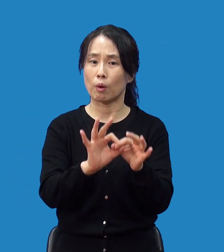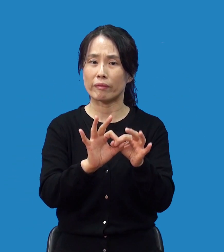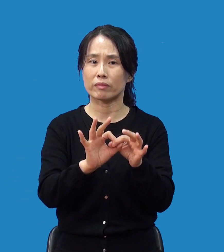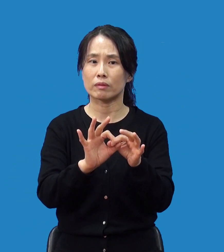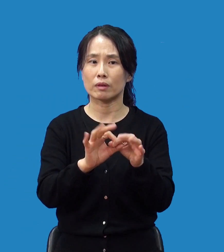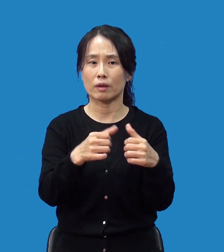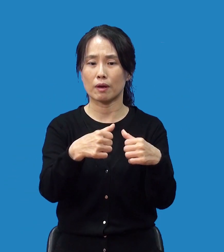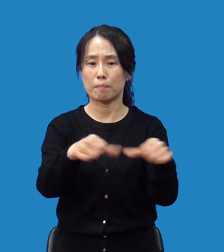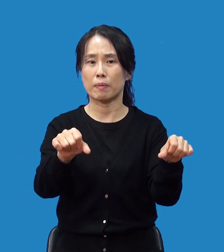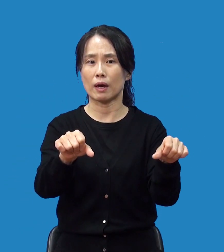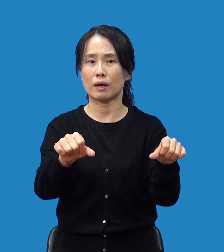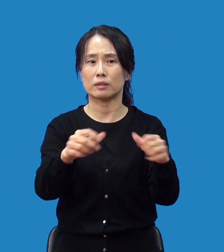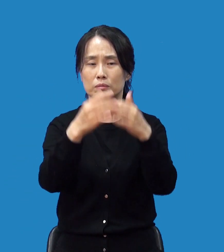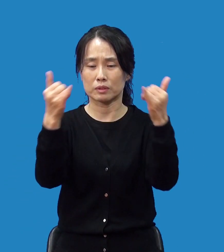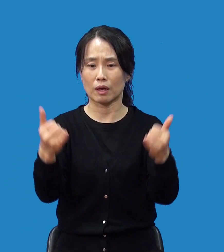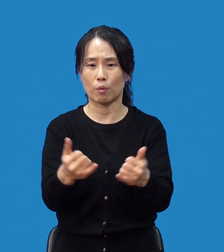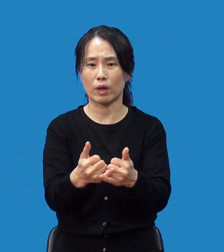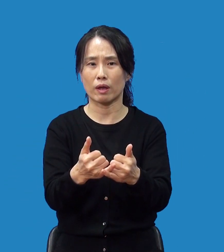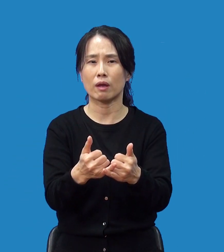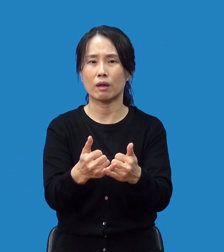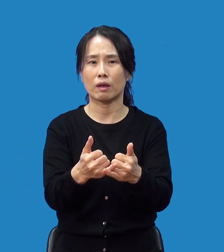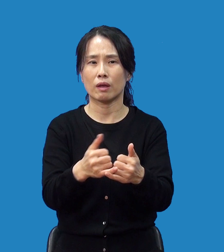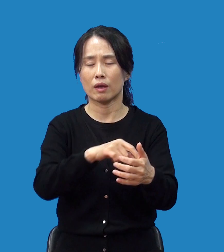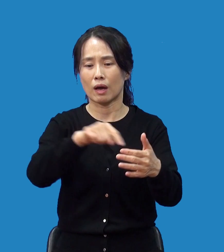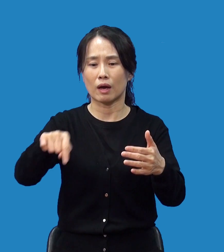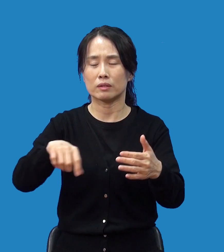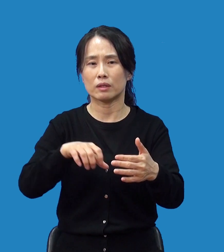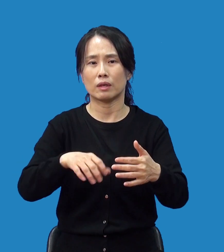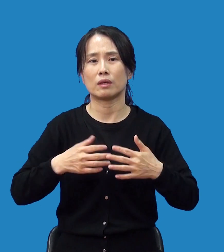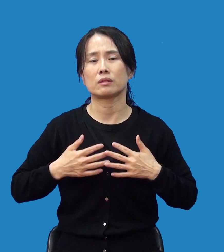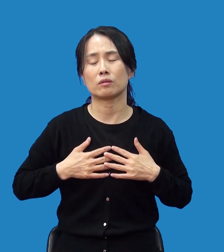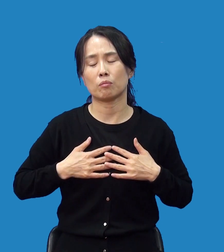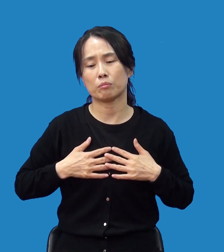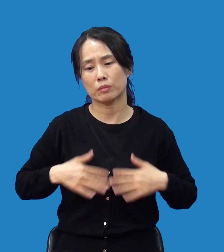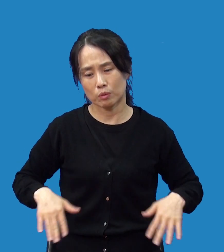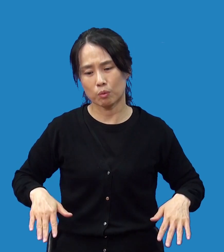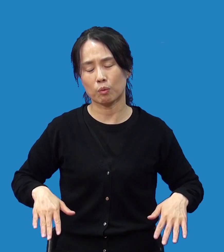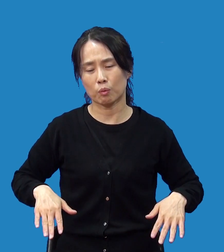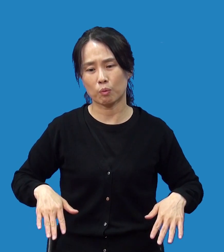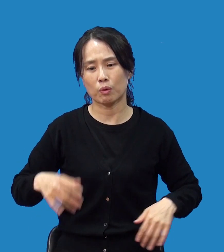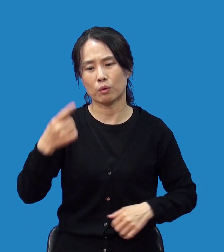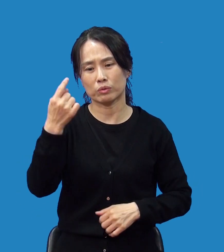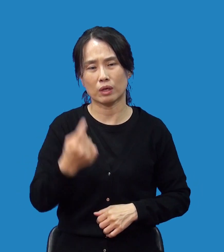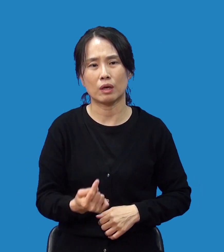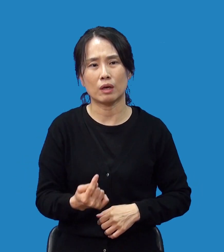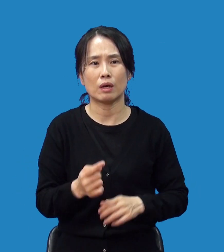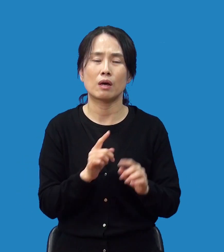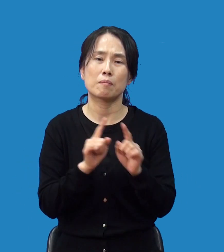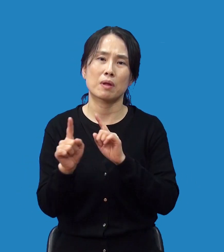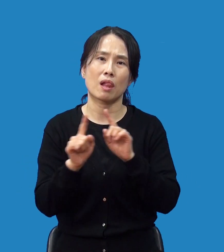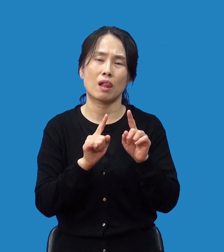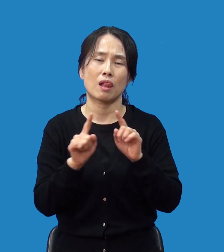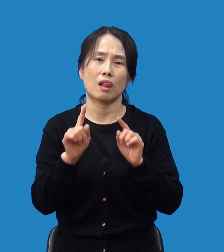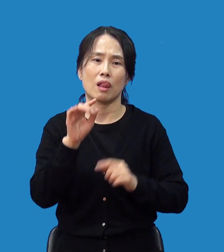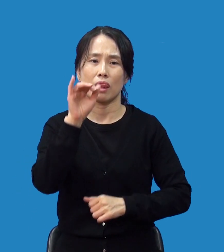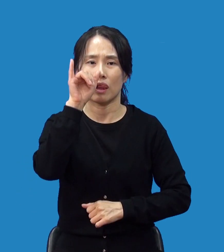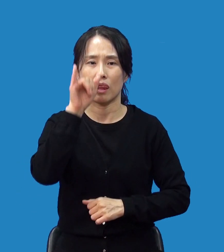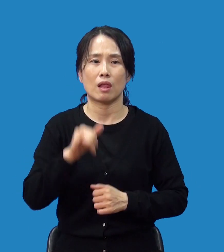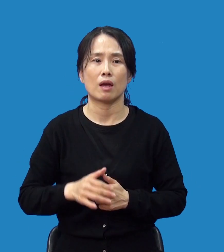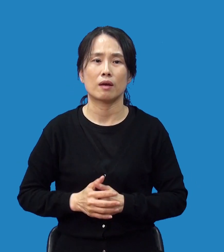관계가 깨어져 버린 사회 속에서 맞닥뜨리는 피로 현상을 두고 얘기를 하는